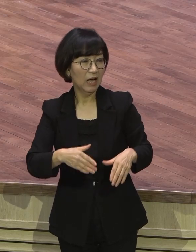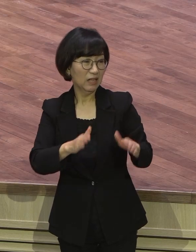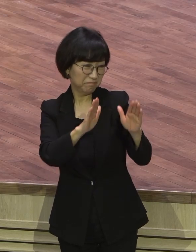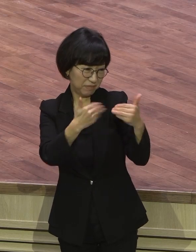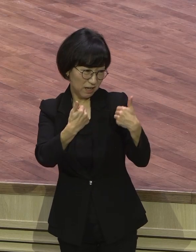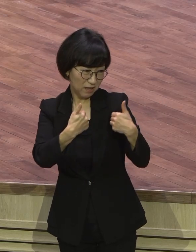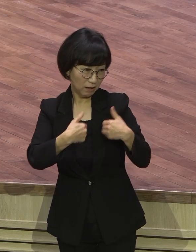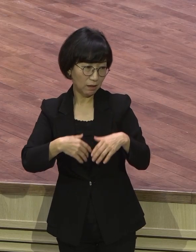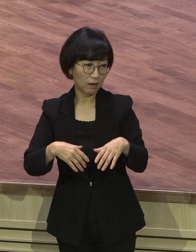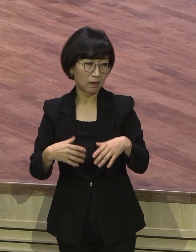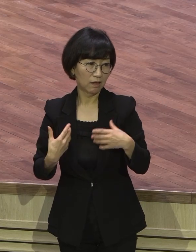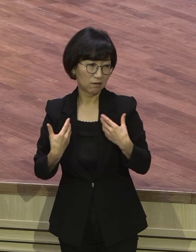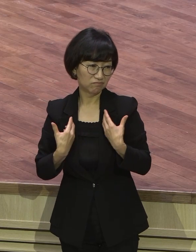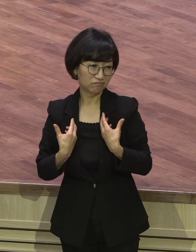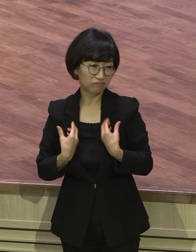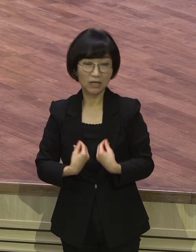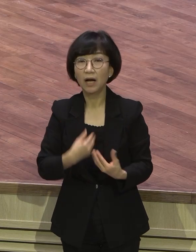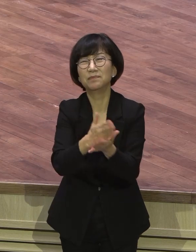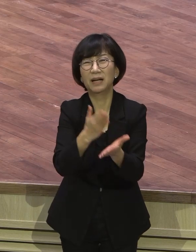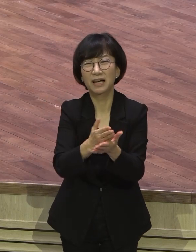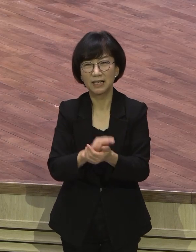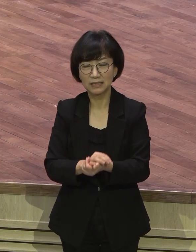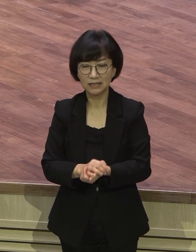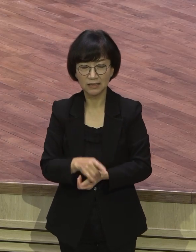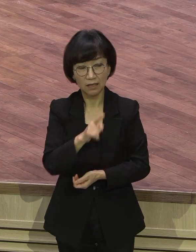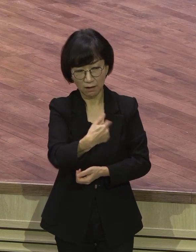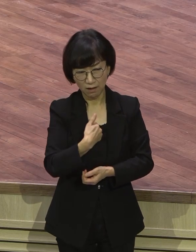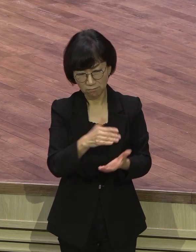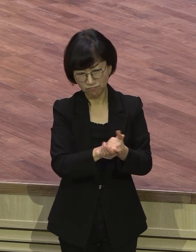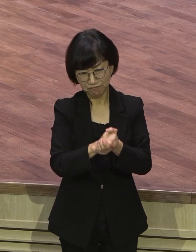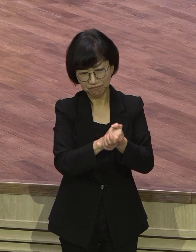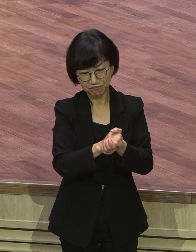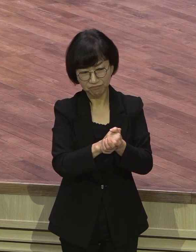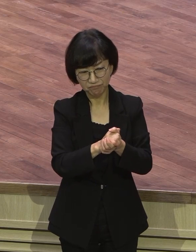시지갖고 변합니다 그걸 너무 믿었는데 뭘 믿어요